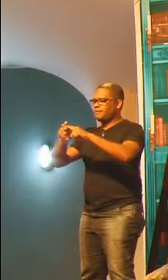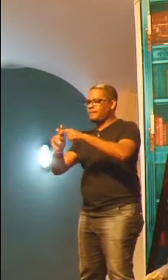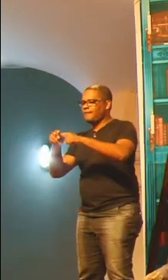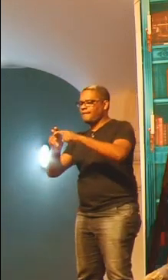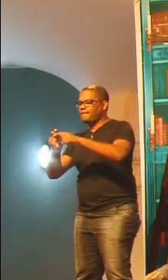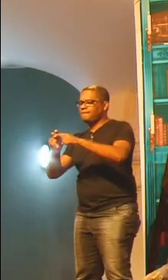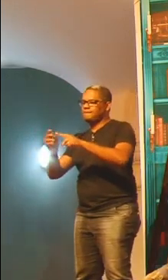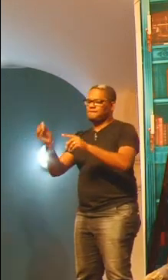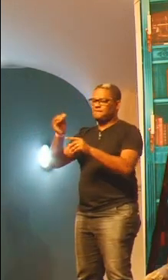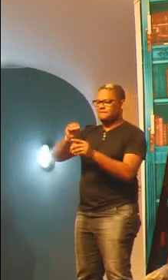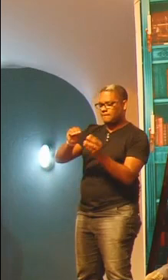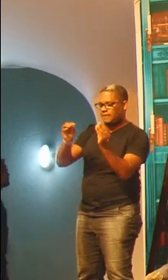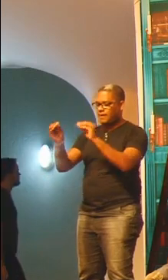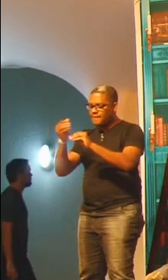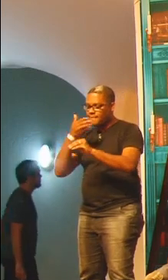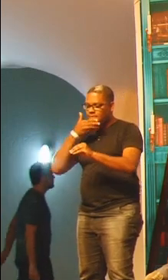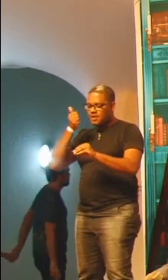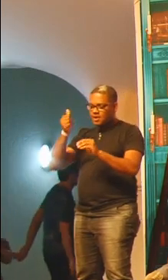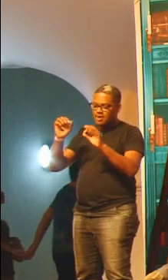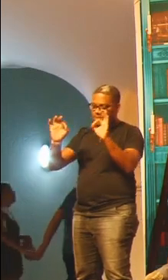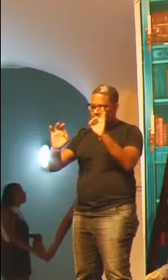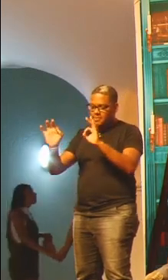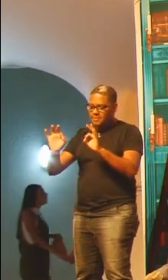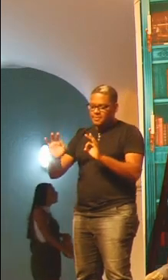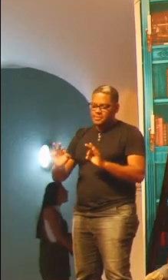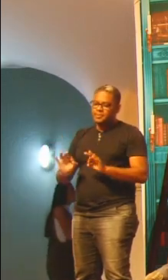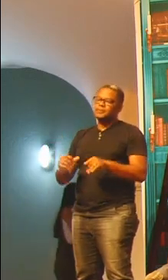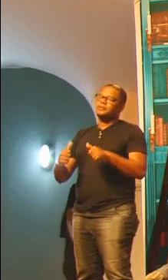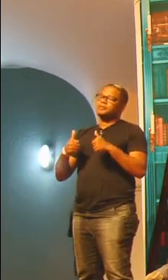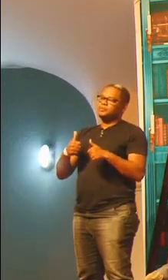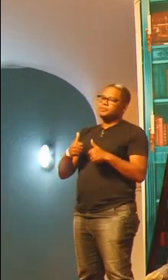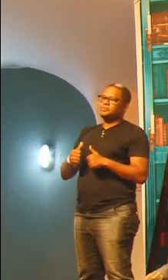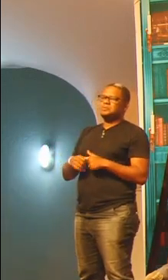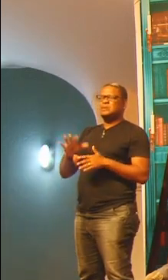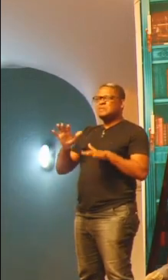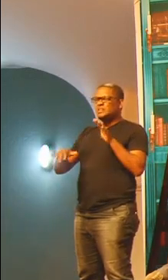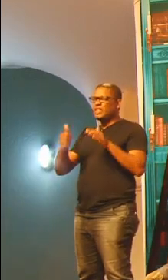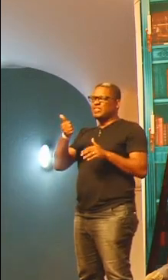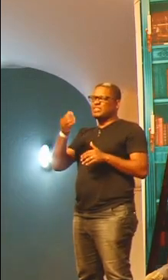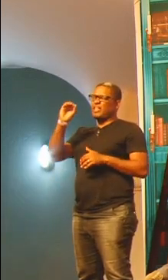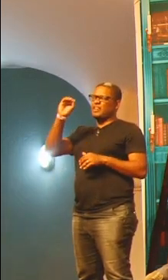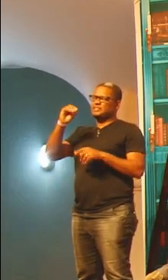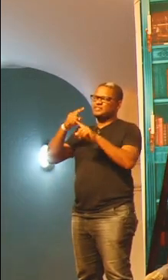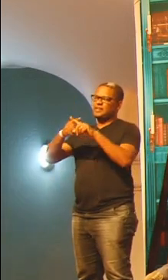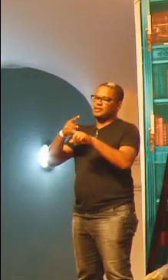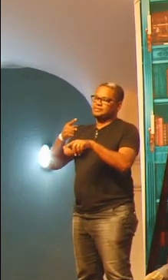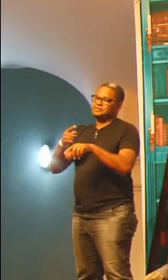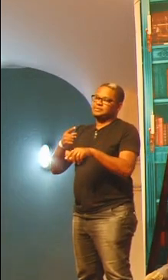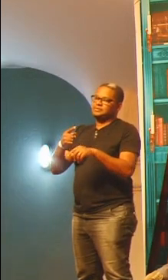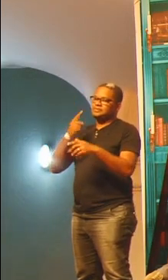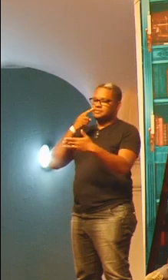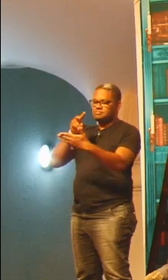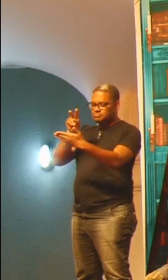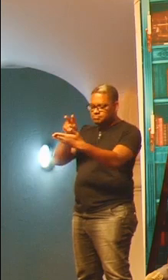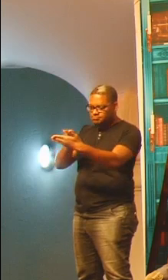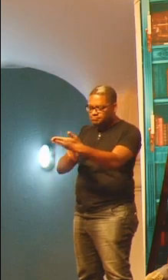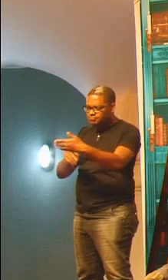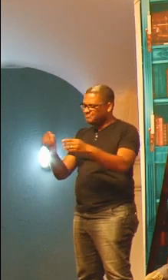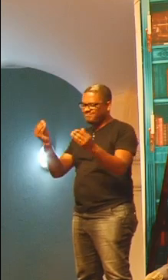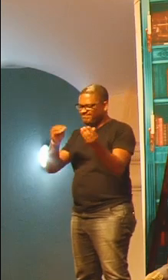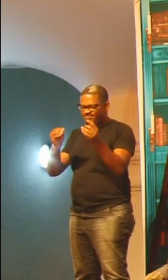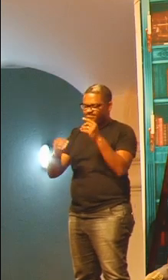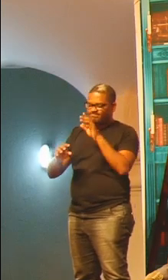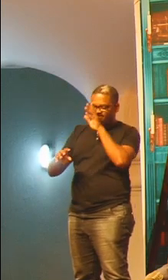fala assim, vai ficar melhor. Né? Foram umas 10 vezes que eu fiz isso com esse começo do livro para chegar nisso